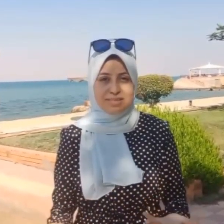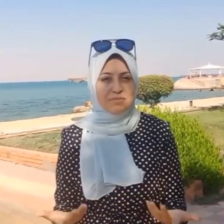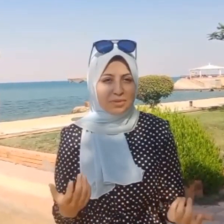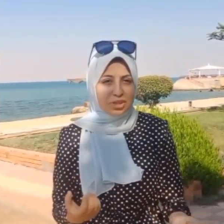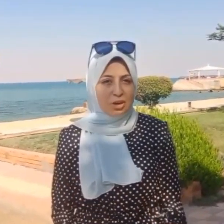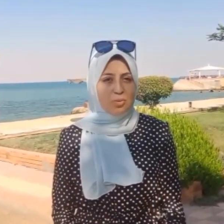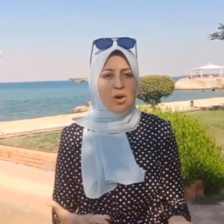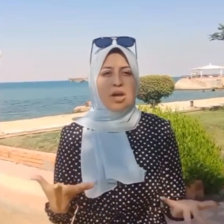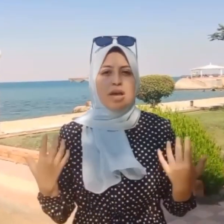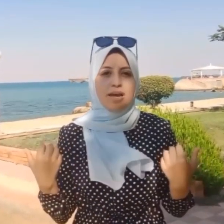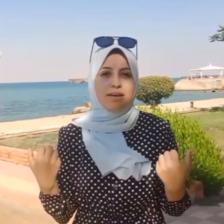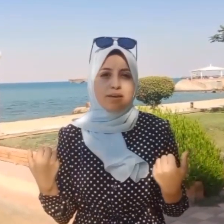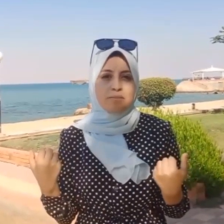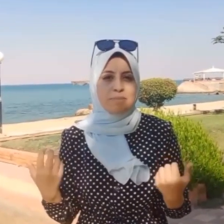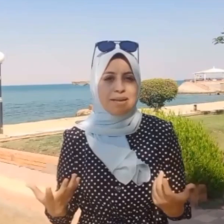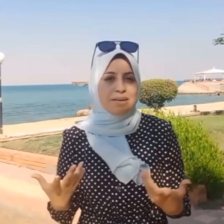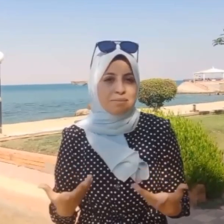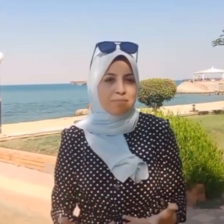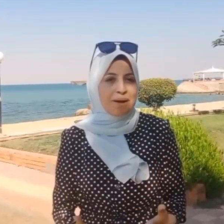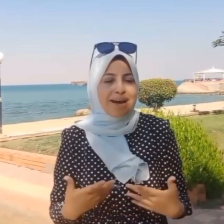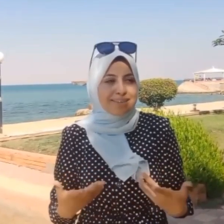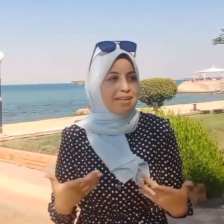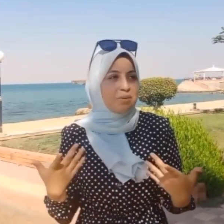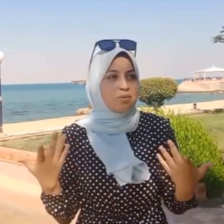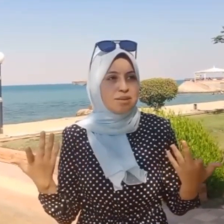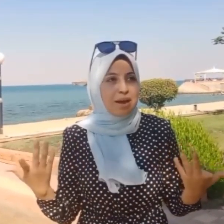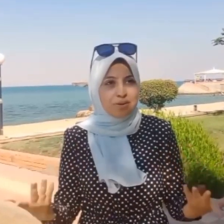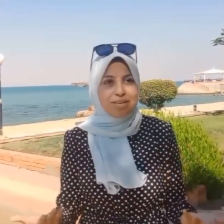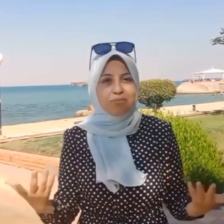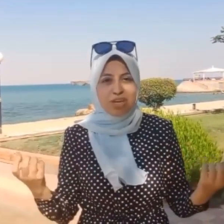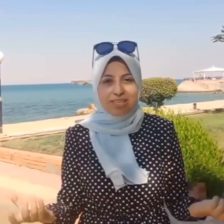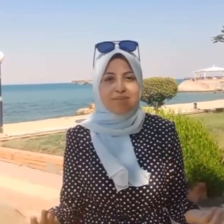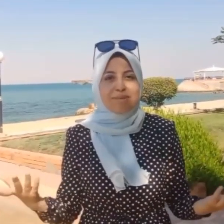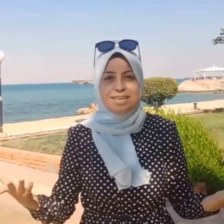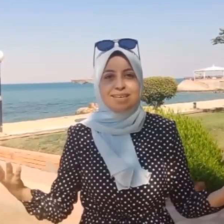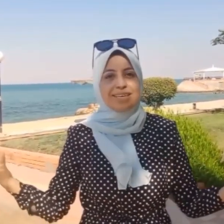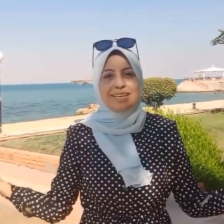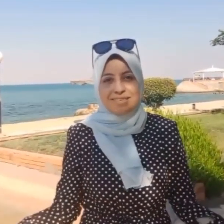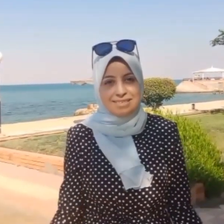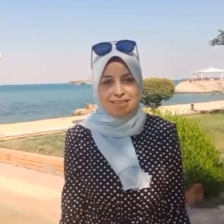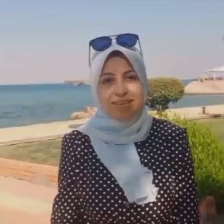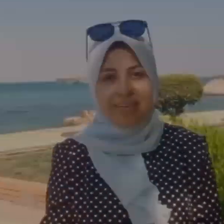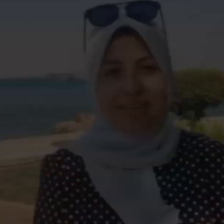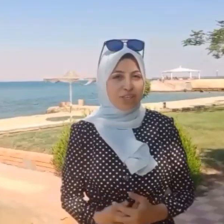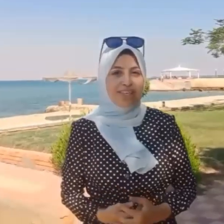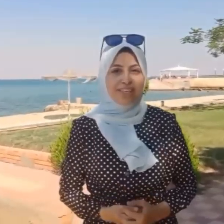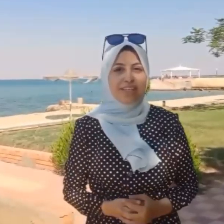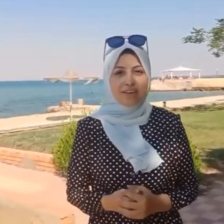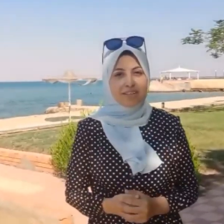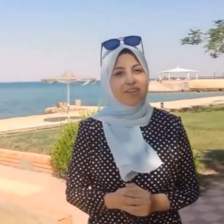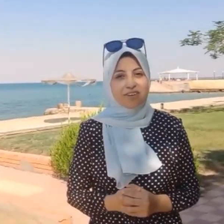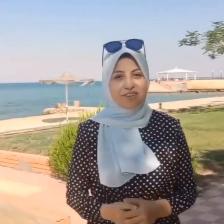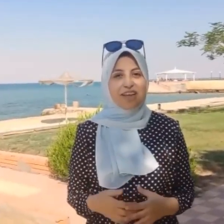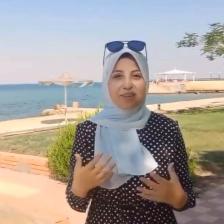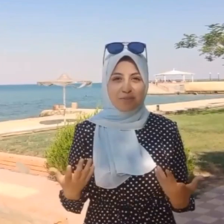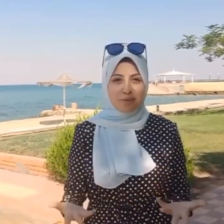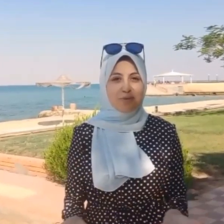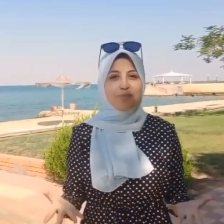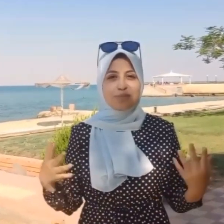حاسين بمشاعره، ما بالك حتى لو اللي حواليك مش حاسين باحتياجاتك الأساسية. عشان كده النهارده قررت اقدم لكم